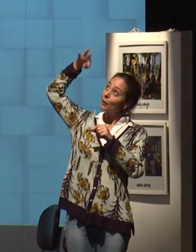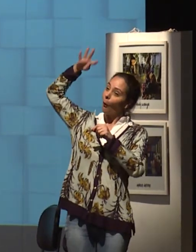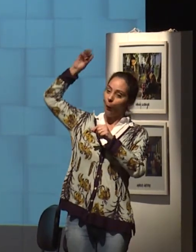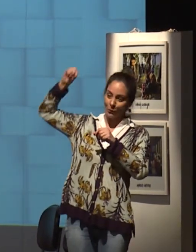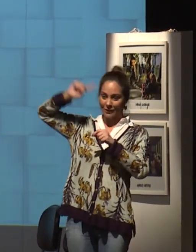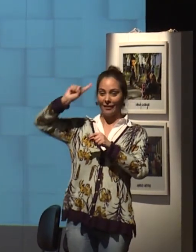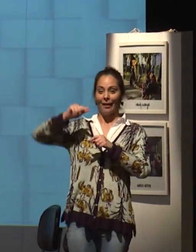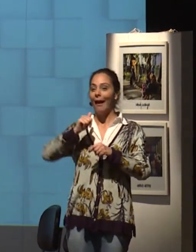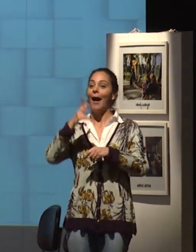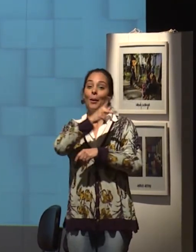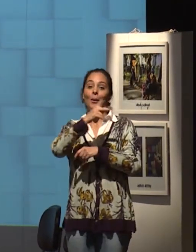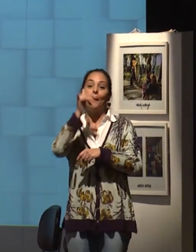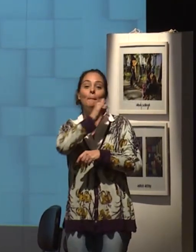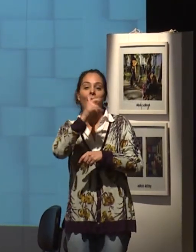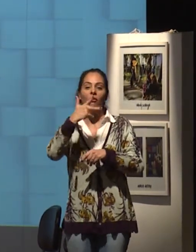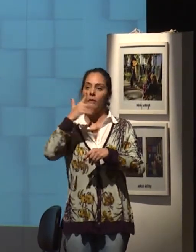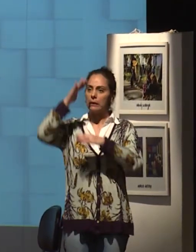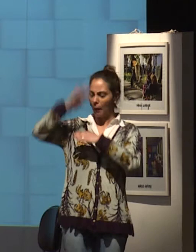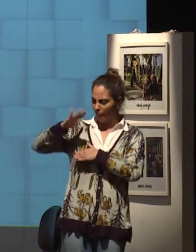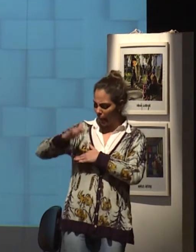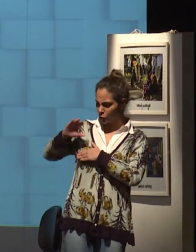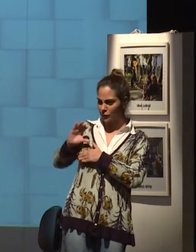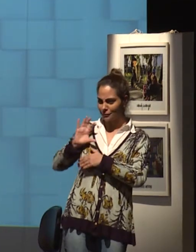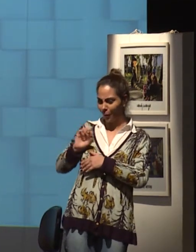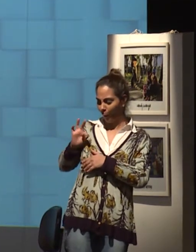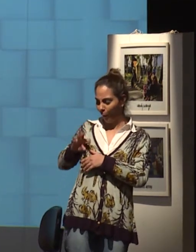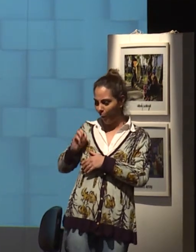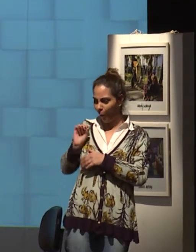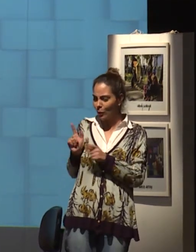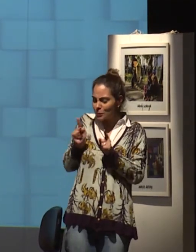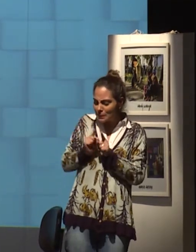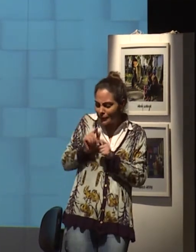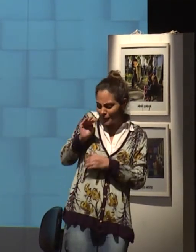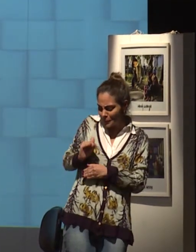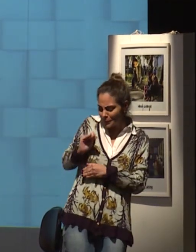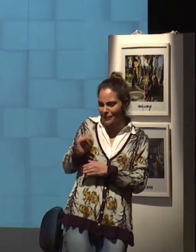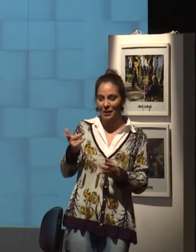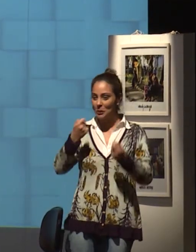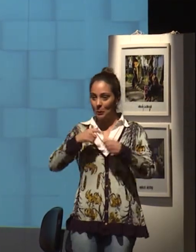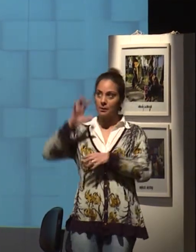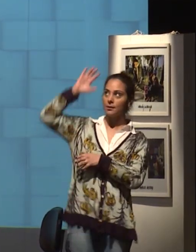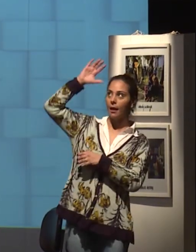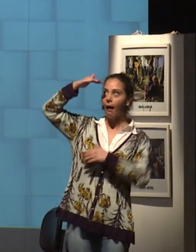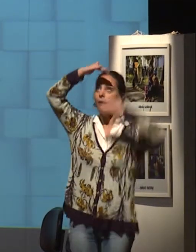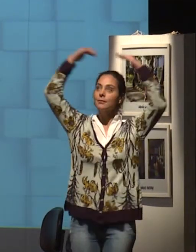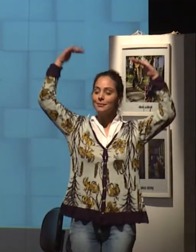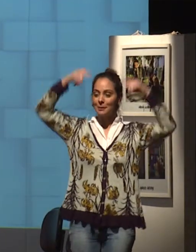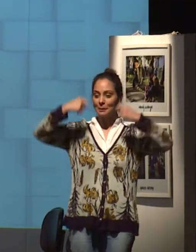também, iluminação, enquadramento. O professor falou, não, está muito baixo, está sinalizando muito aqui próximo, tem que levantar um pouco mais,